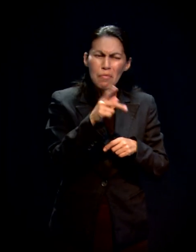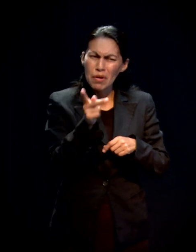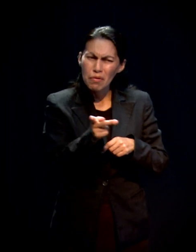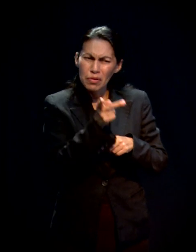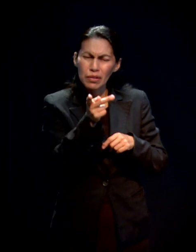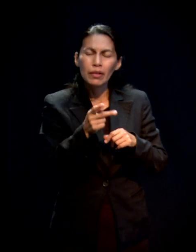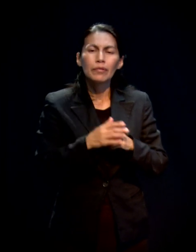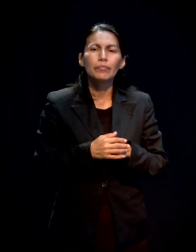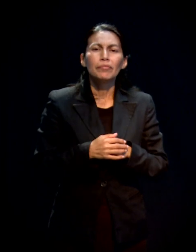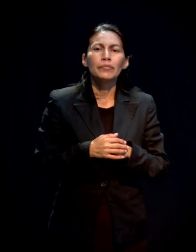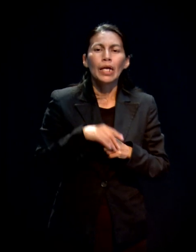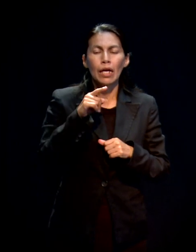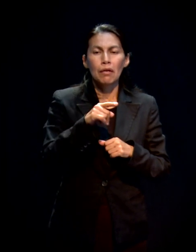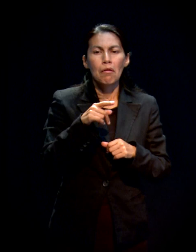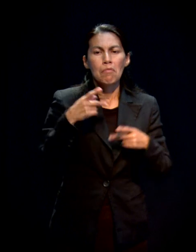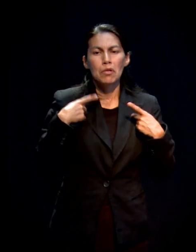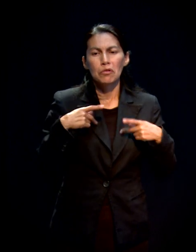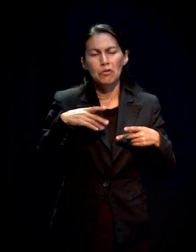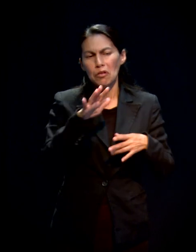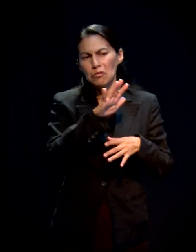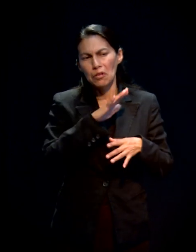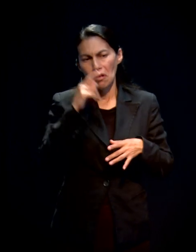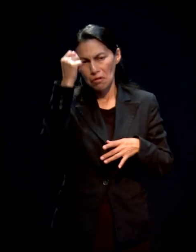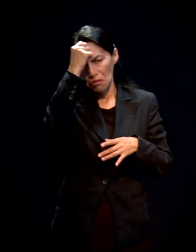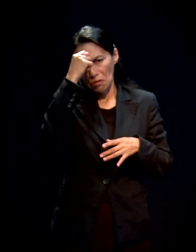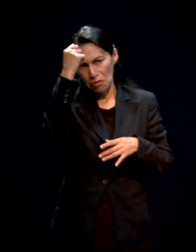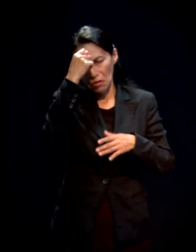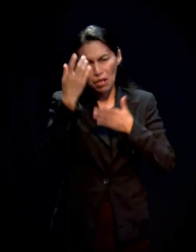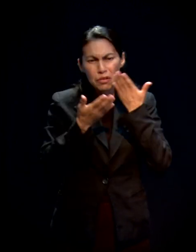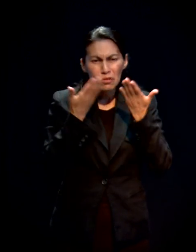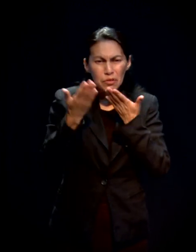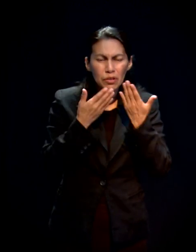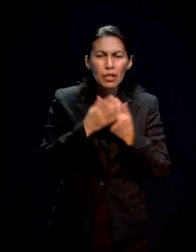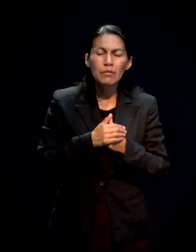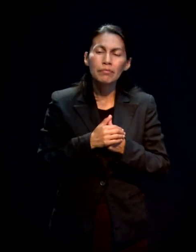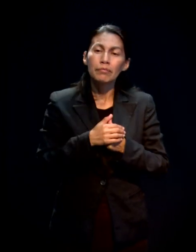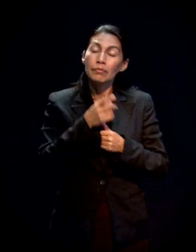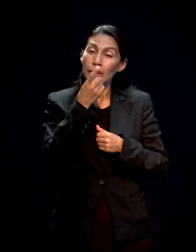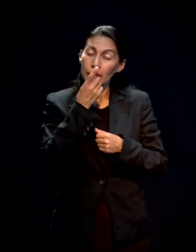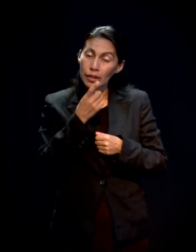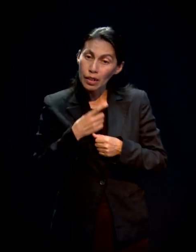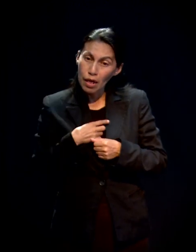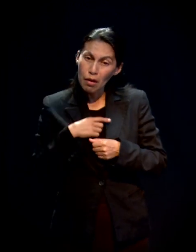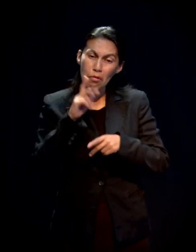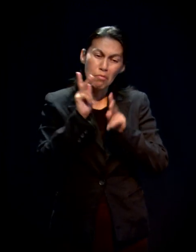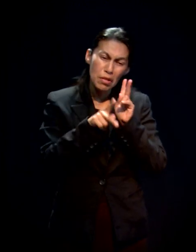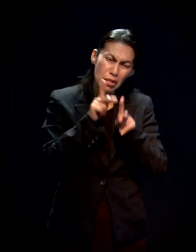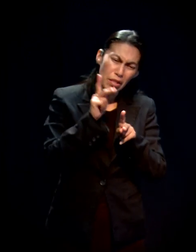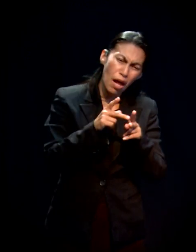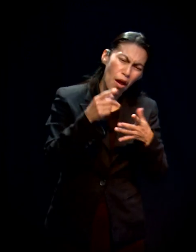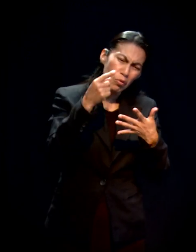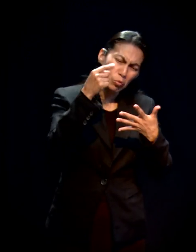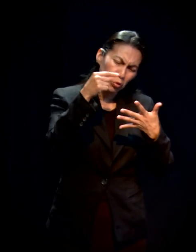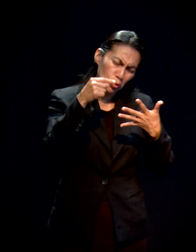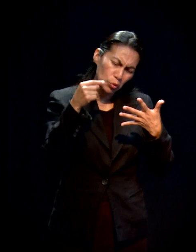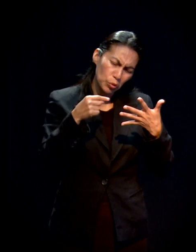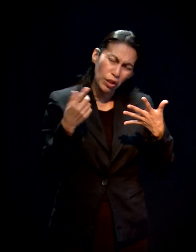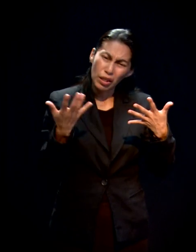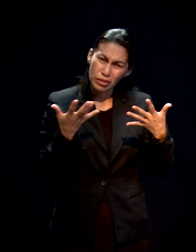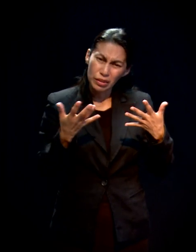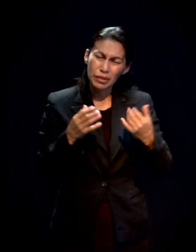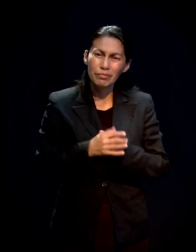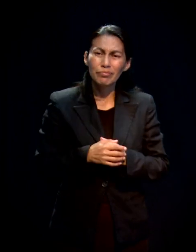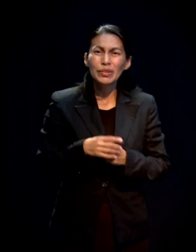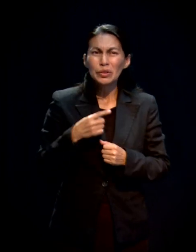estudian todos los estudiantes de teología y entonces yo fui pues me ofrecieron me platicaron todo lo que tenía que hacer